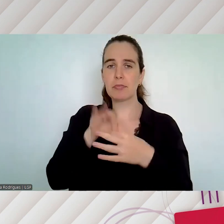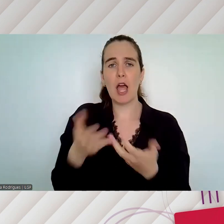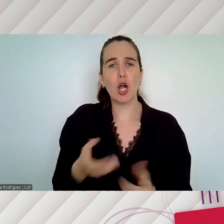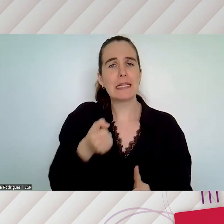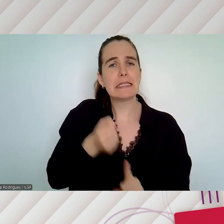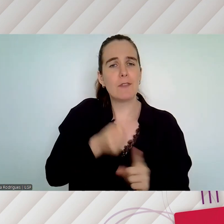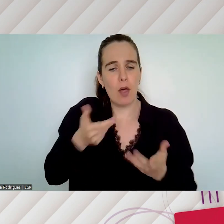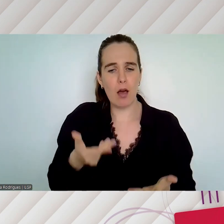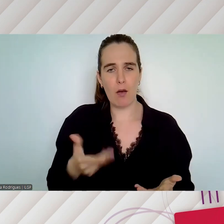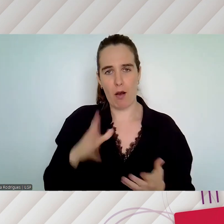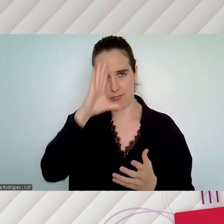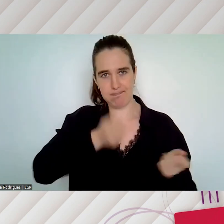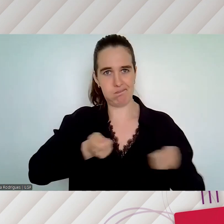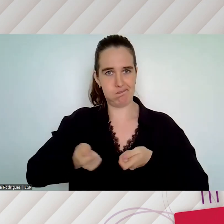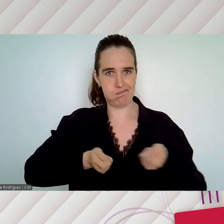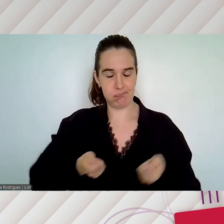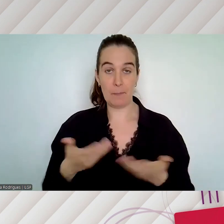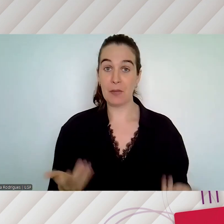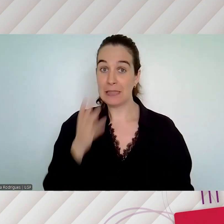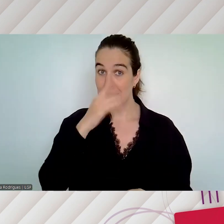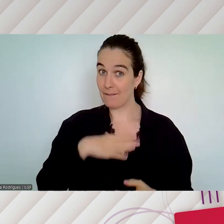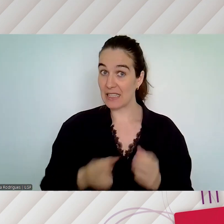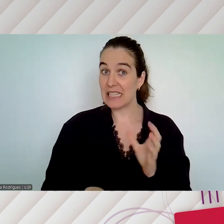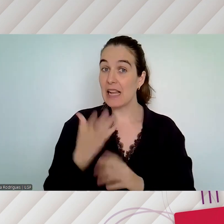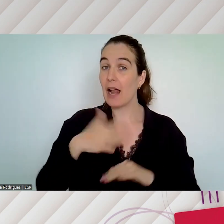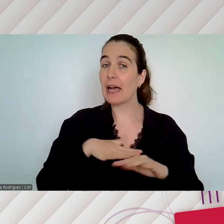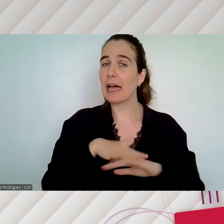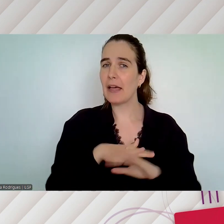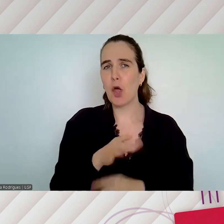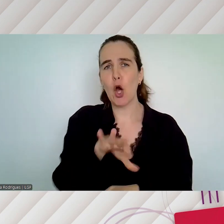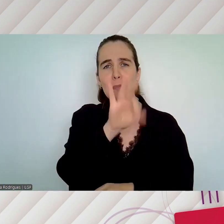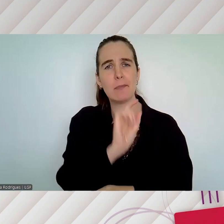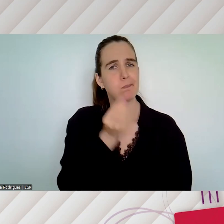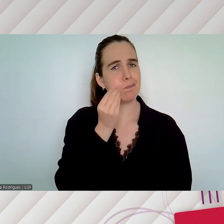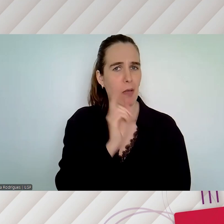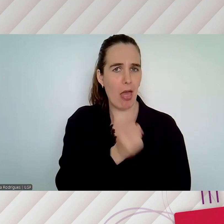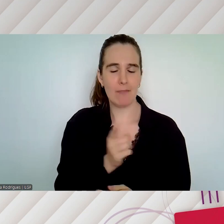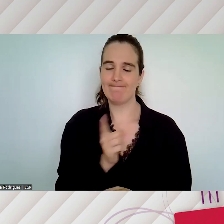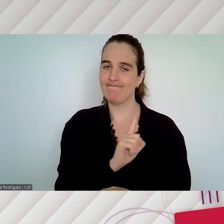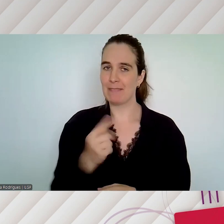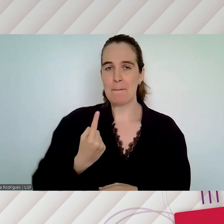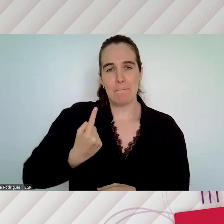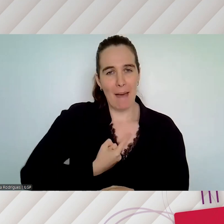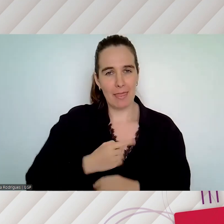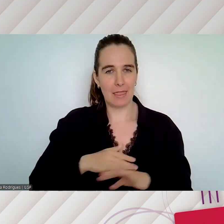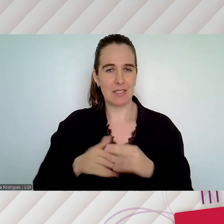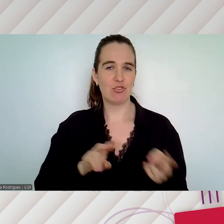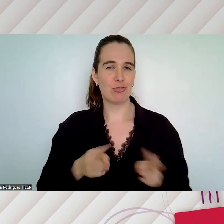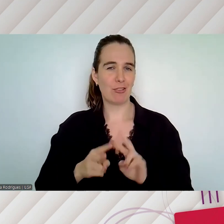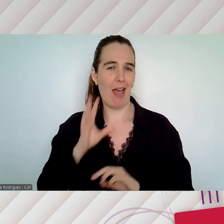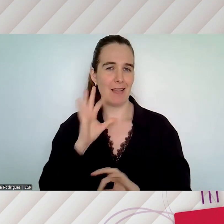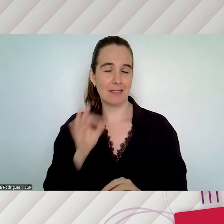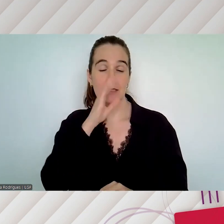governança. Construir em rede não é apenas uma opção metodológica, mas um imperativo estratégico para uma administração mais